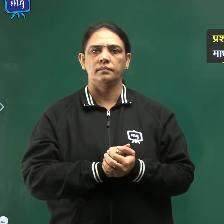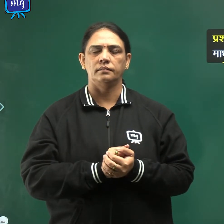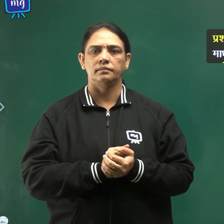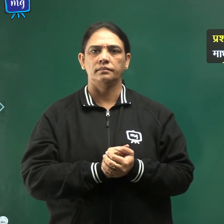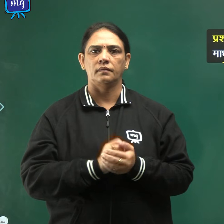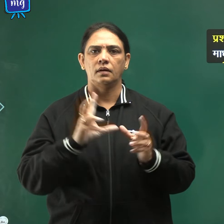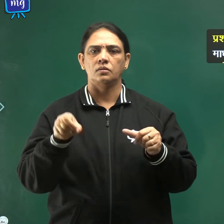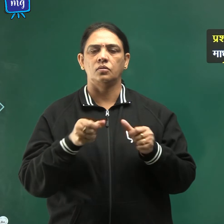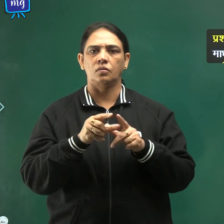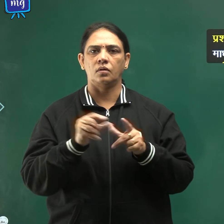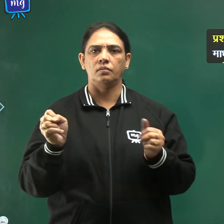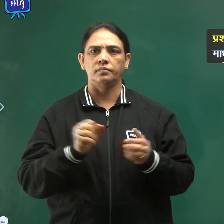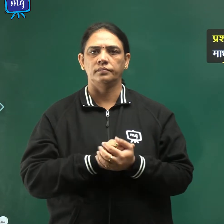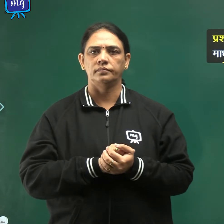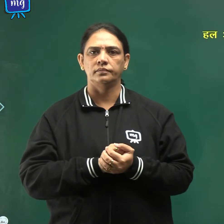ज्ञात करो।